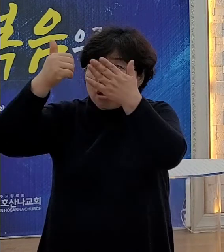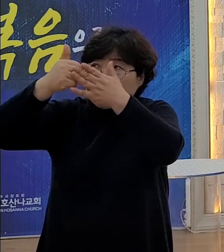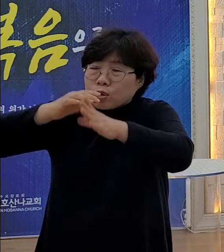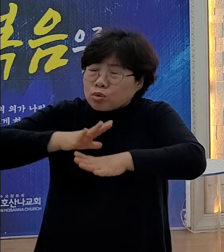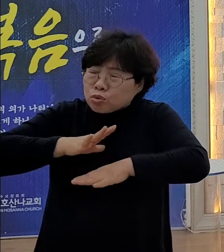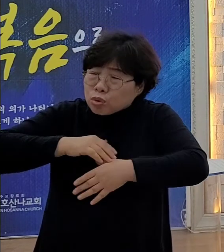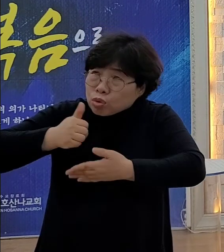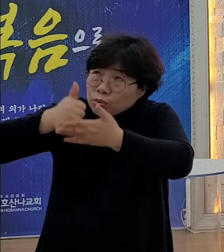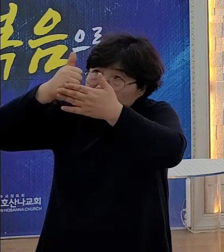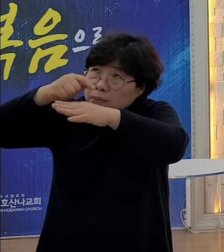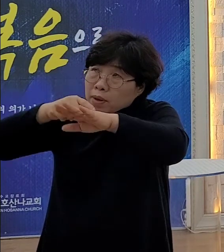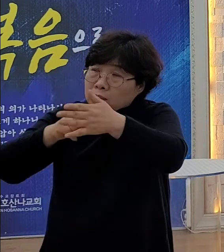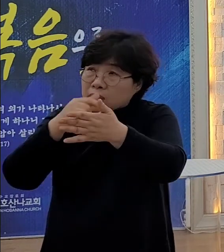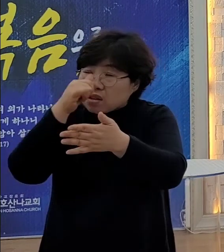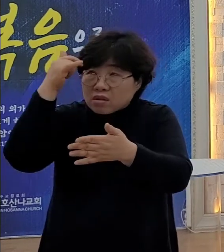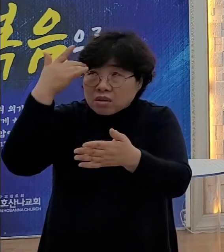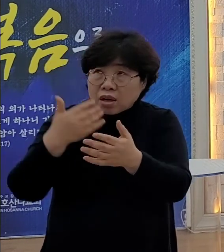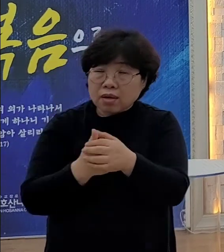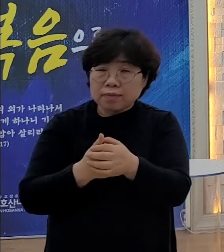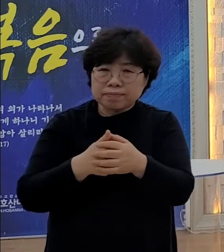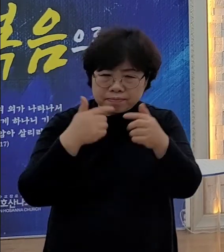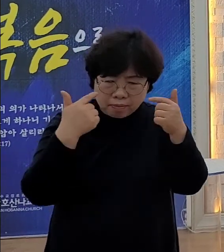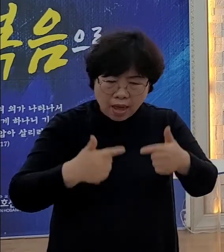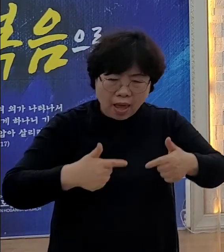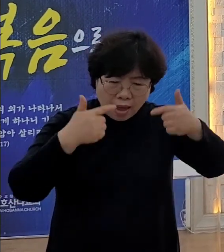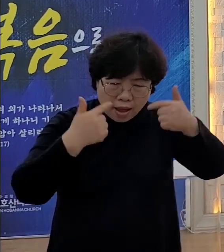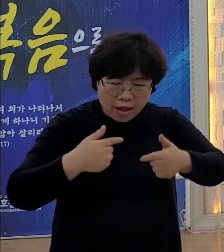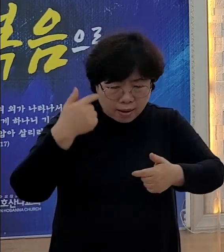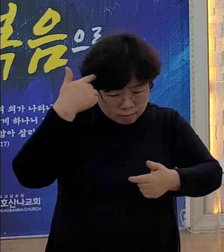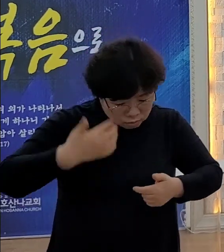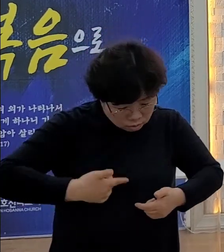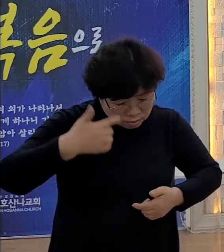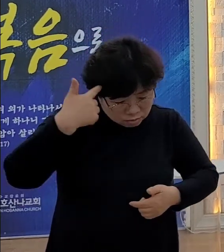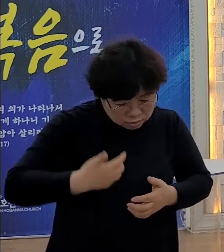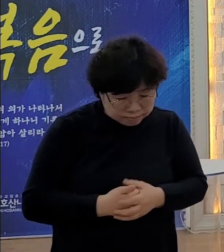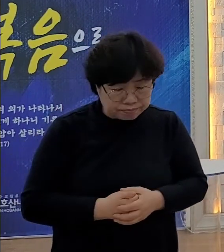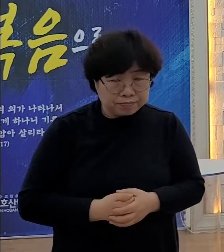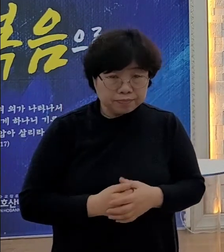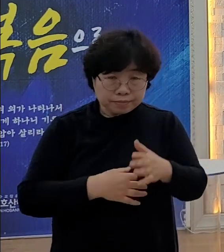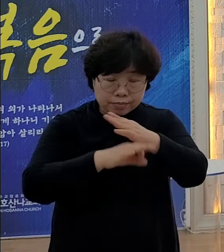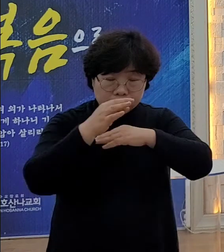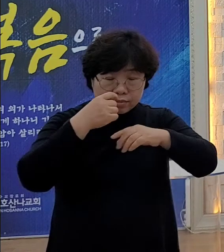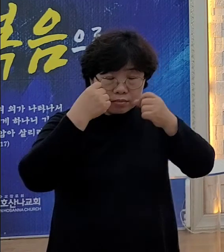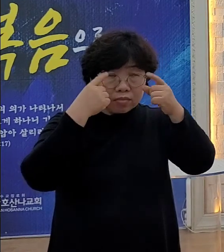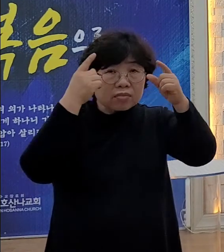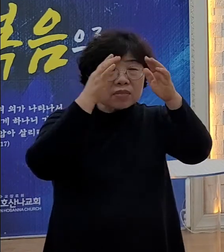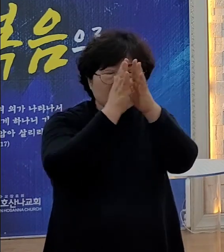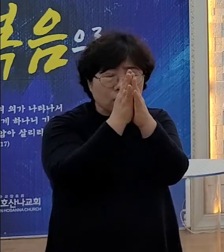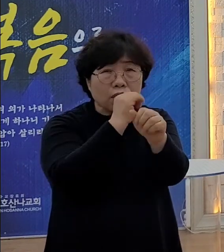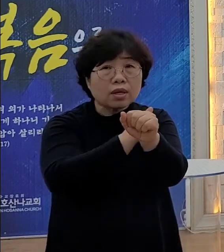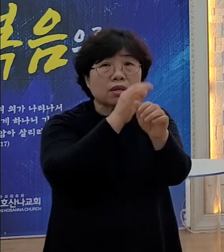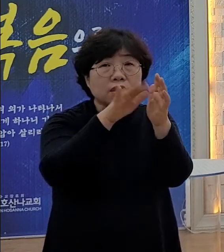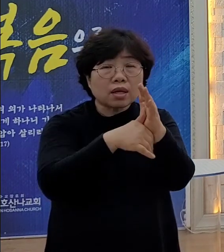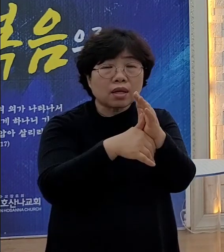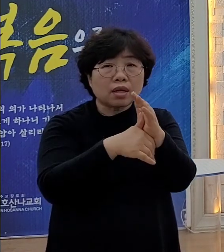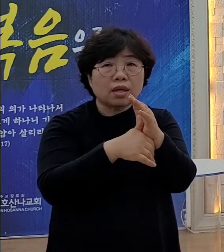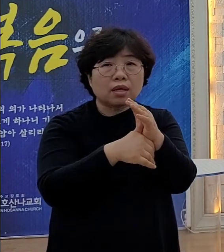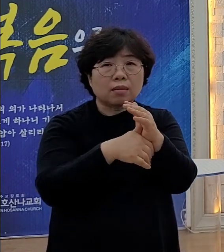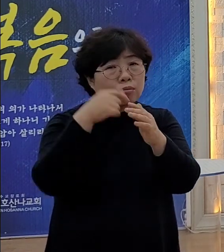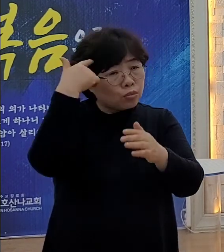있는가? 매일매일 여러분 물으세요. 매일. 여러분 아침에 일어나잖아요. 기도하시잖아요. 그때 내가